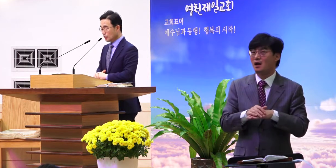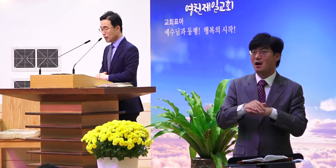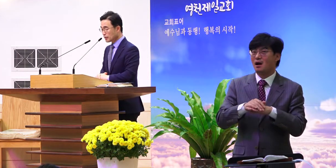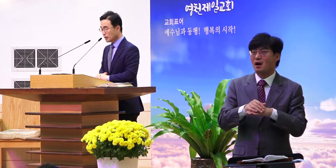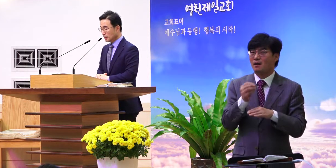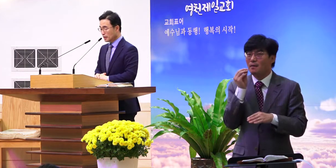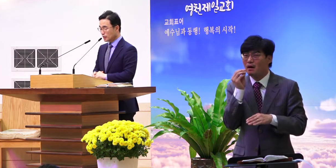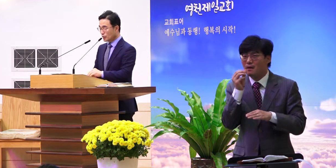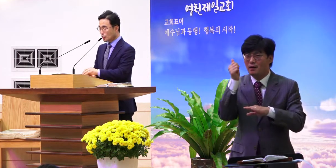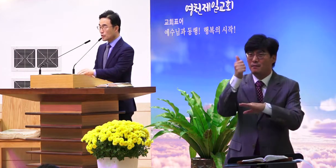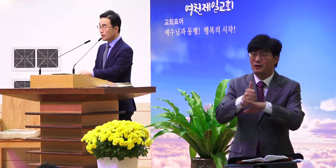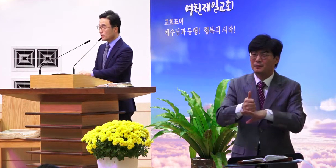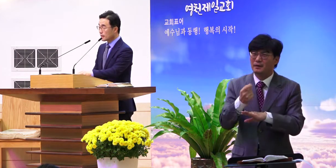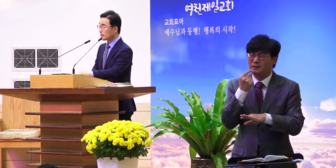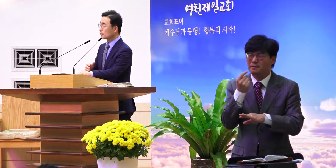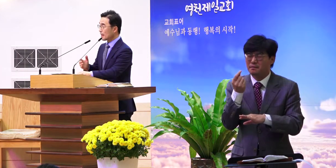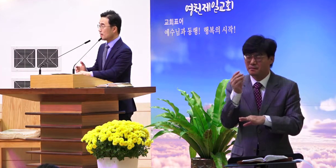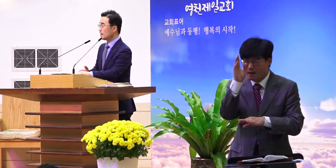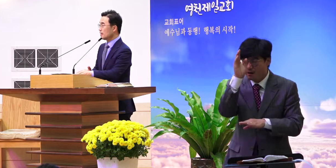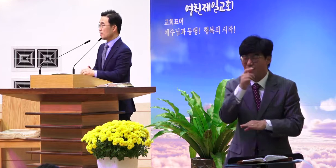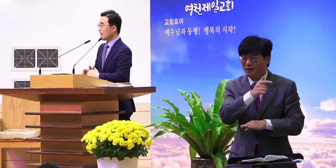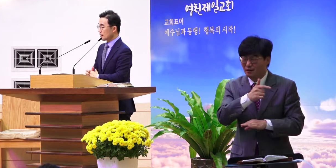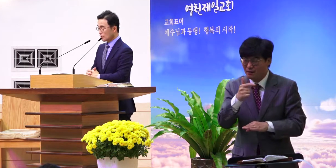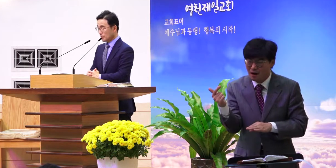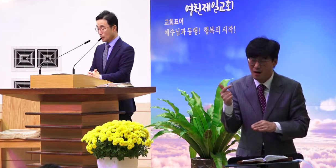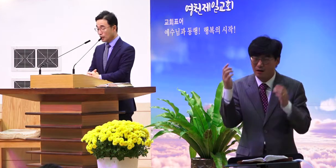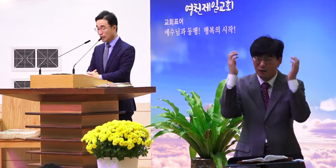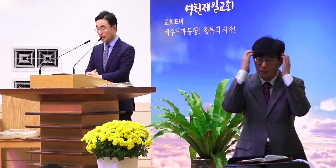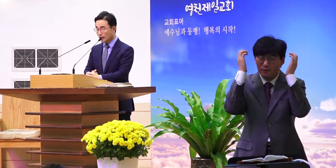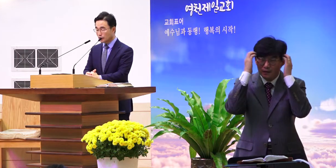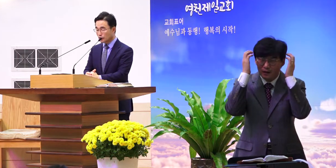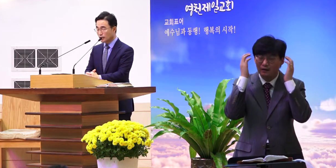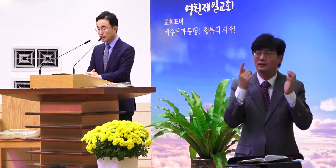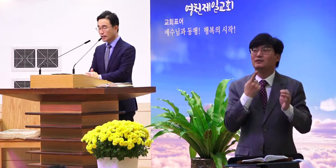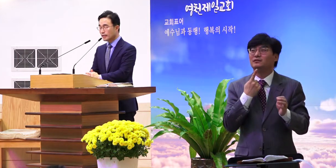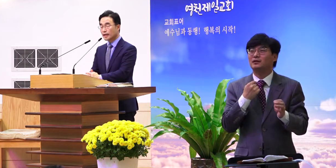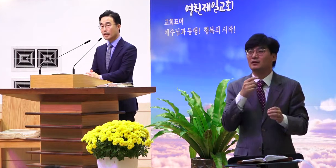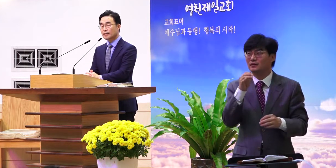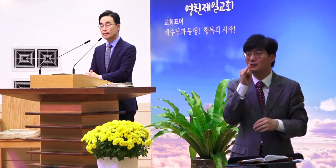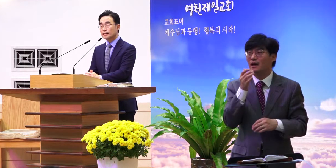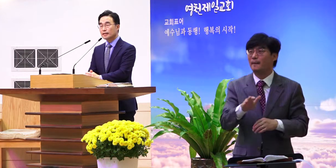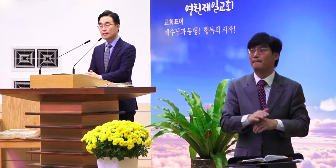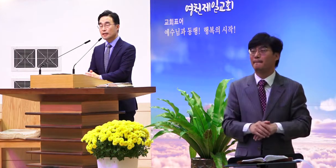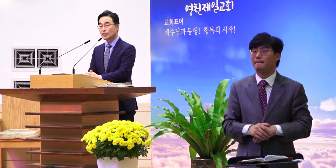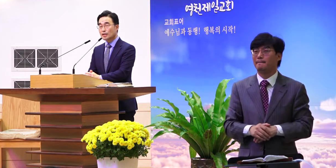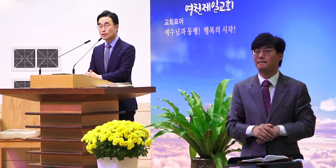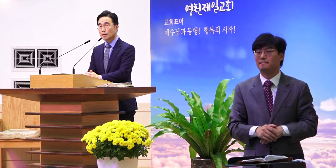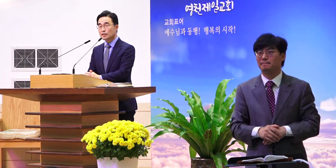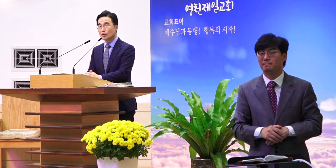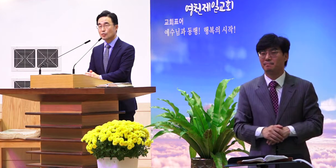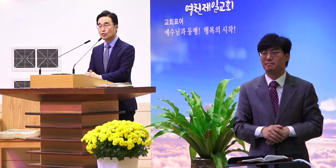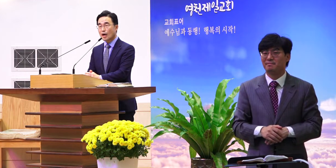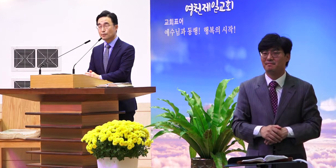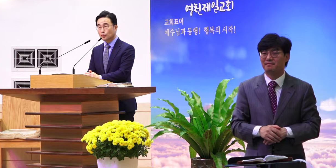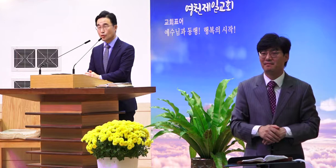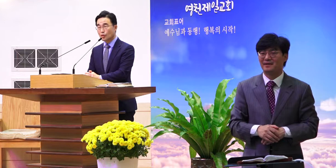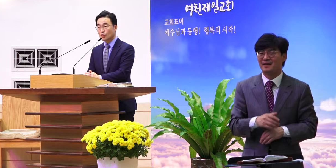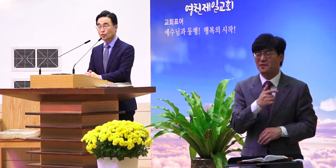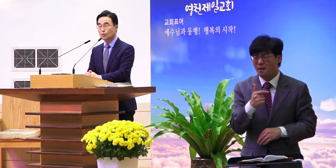크게 되어서 좀 고생을 했는데 지금 많이 나아졌습니다. 거의 다 나아가는 단계인데, 이 과정 속에서